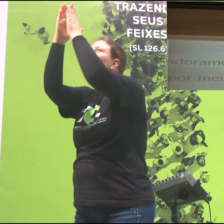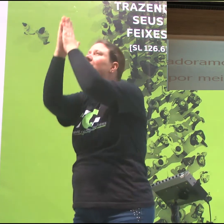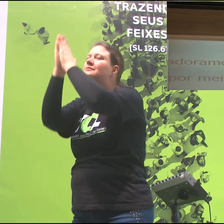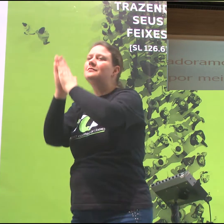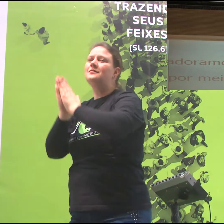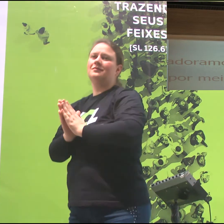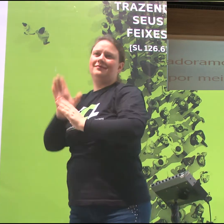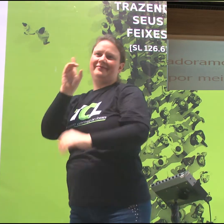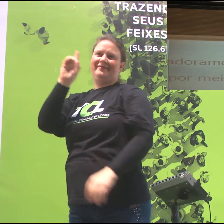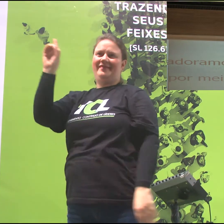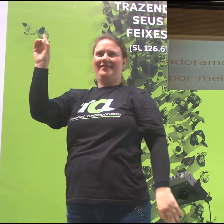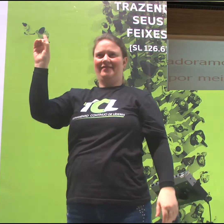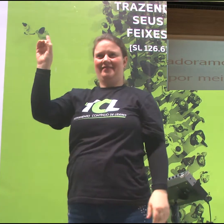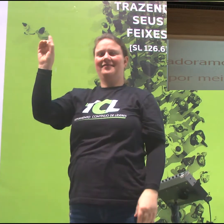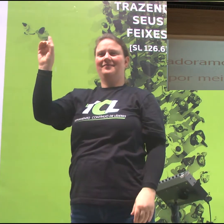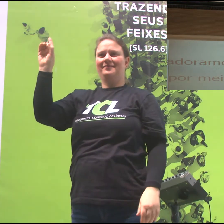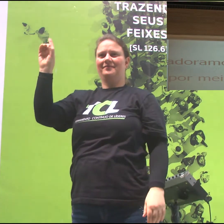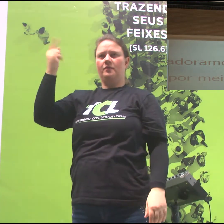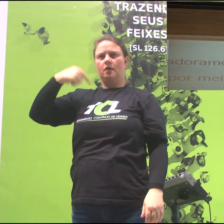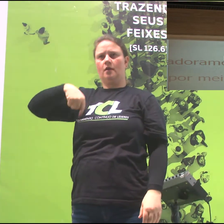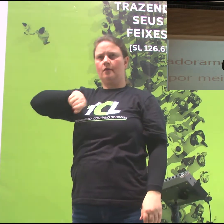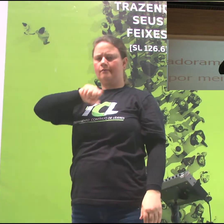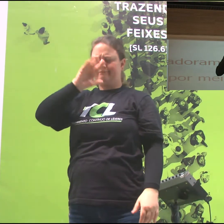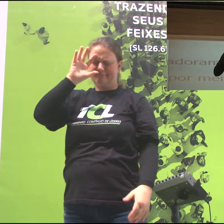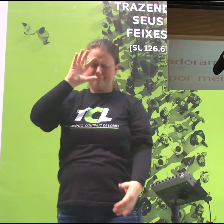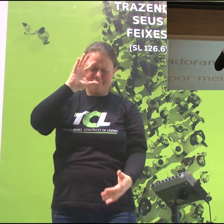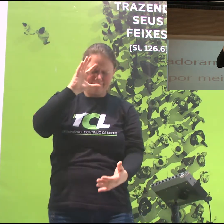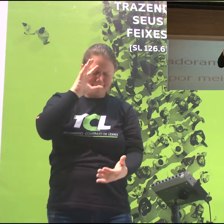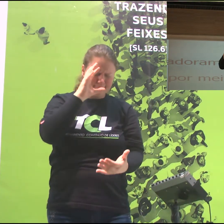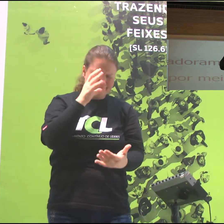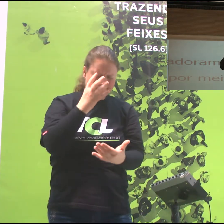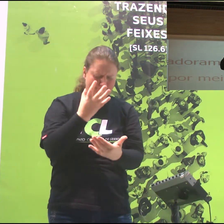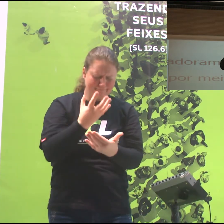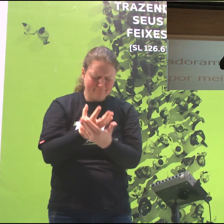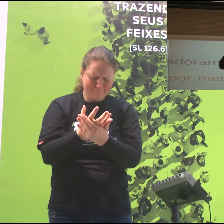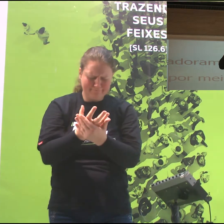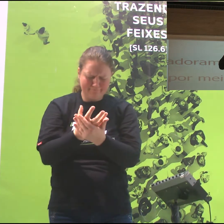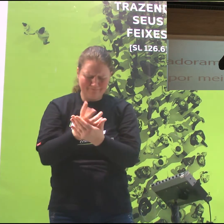Adorar a Deus. Nos prostrar em reverência,